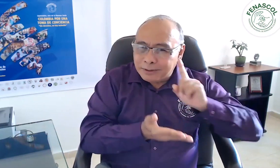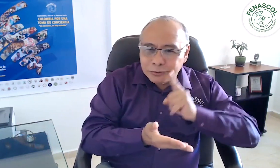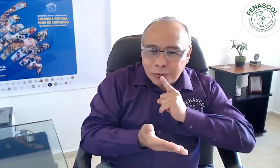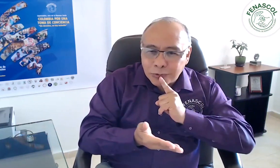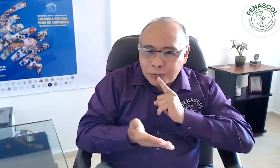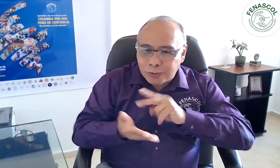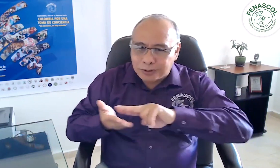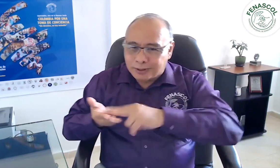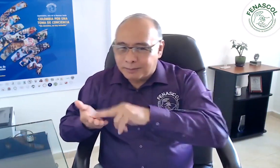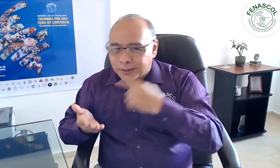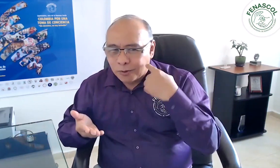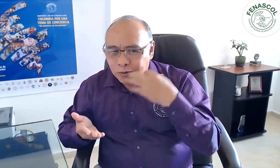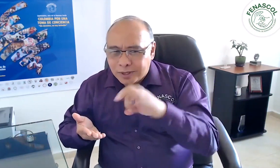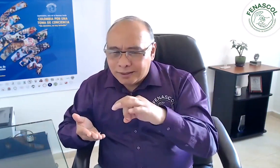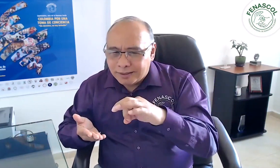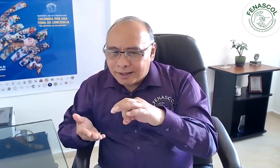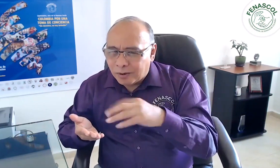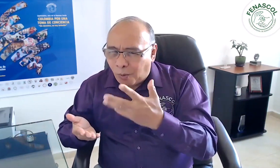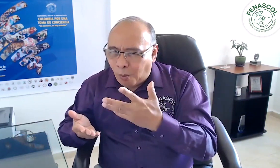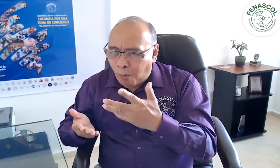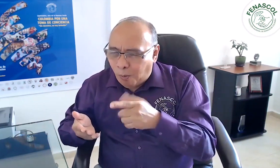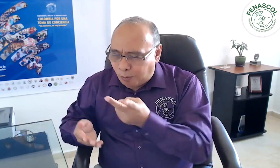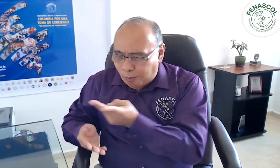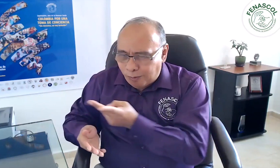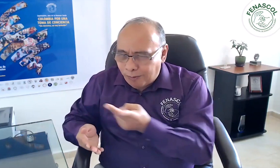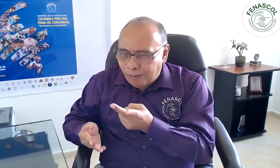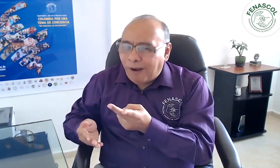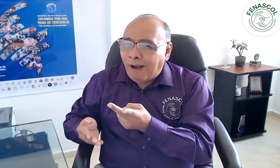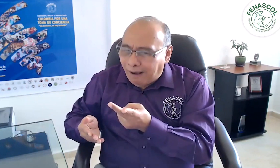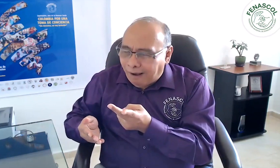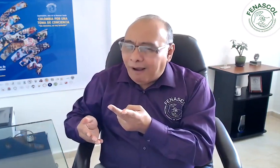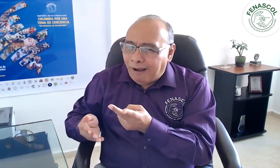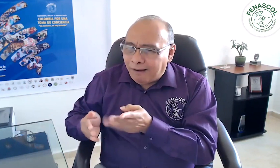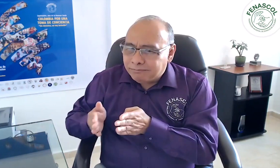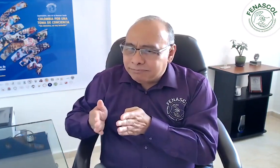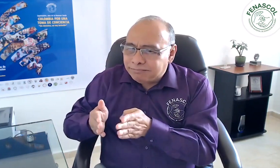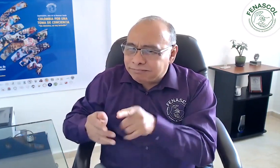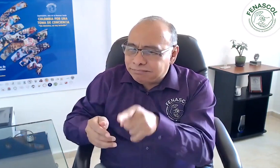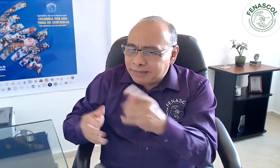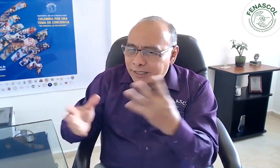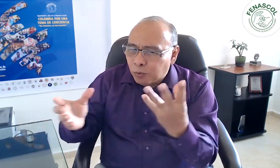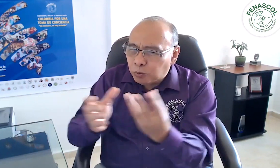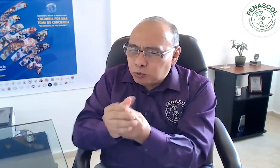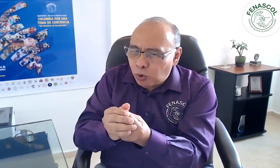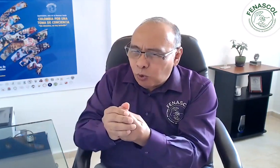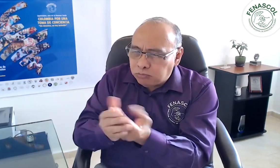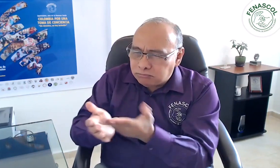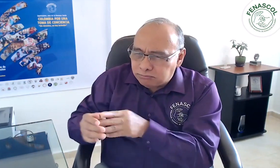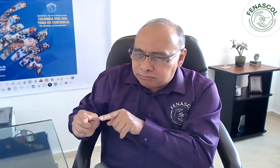Estaremos abordando el tema de interpretación en lengua de señas colombiana. Intérpretes sordos e intérpretes